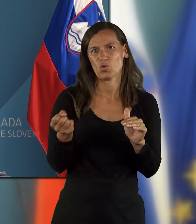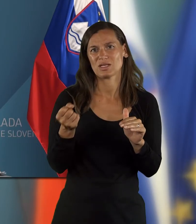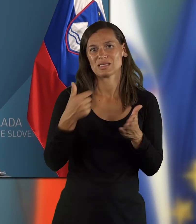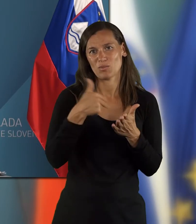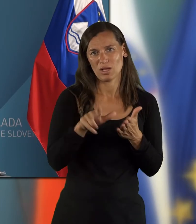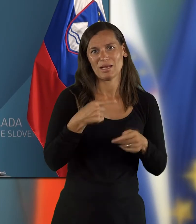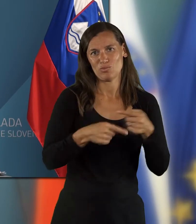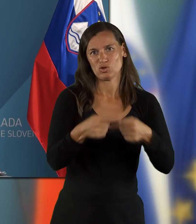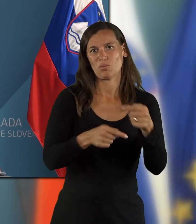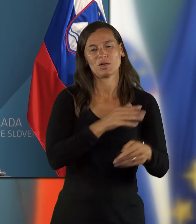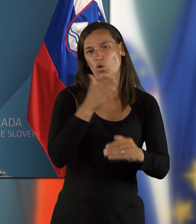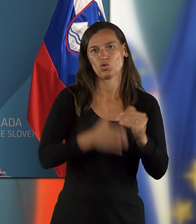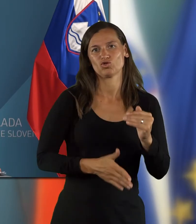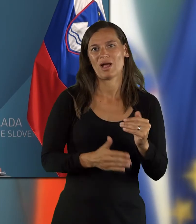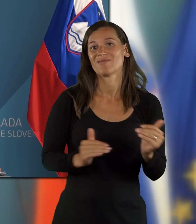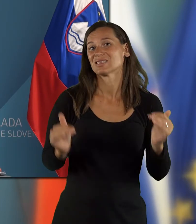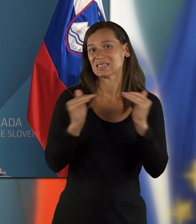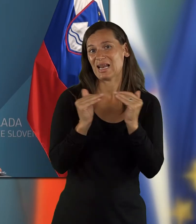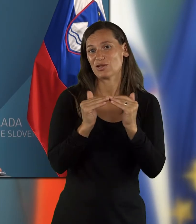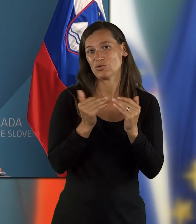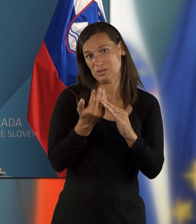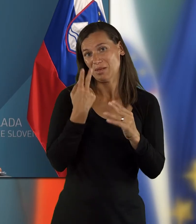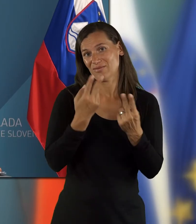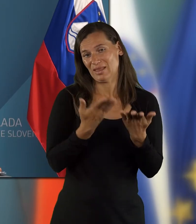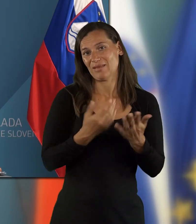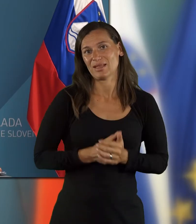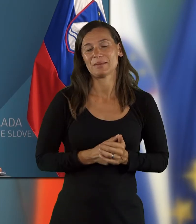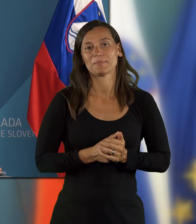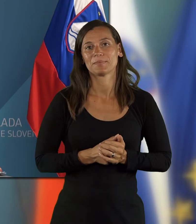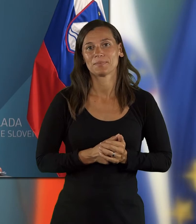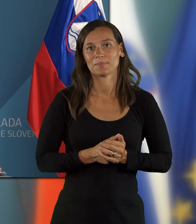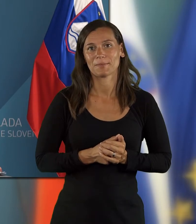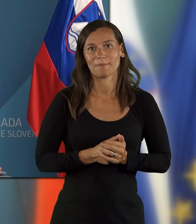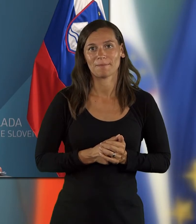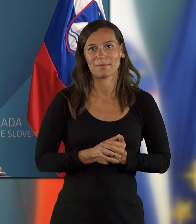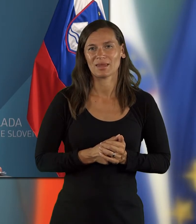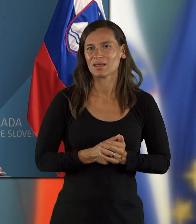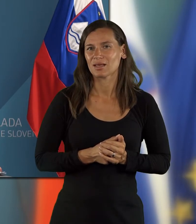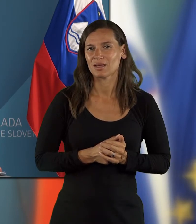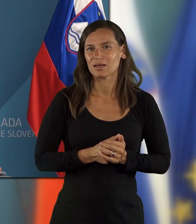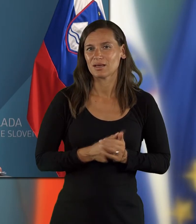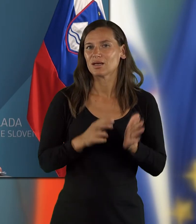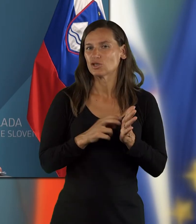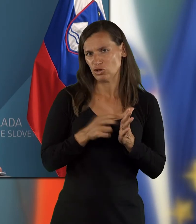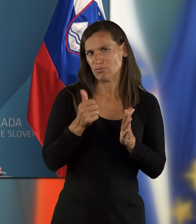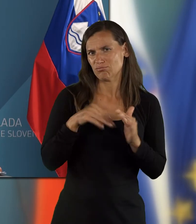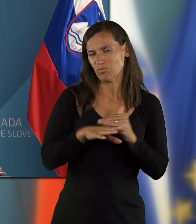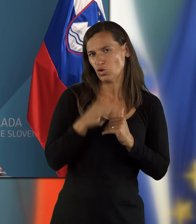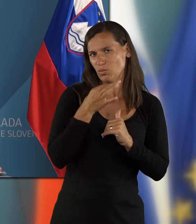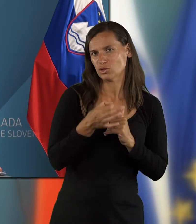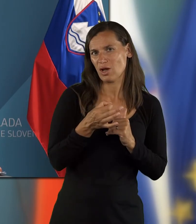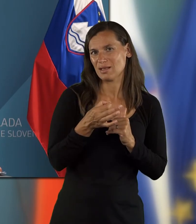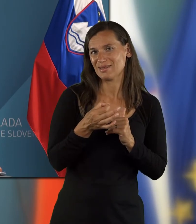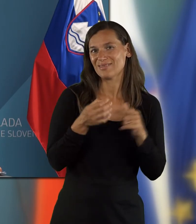ovir za to, da se prodajni postopek dokonča v skladu z predvidevanji. Lahko še potem